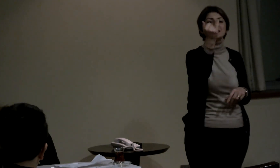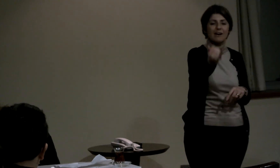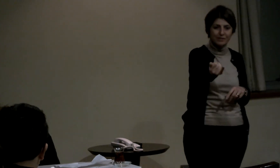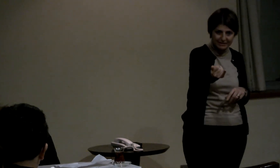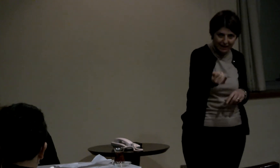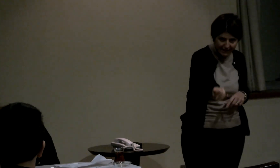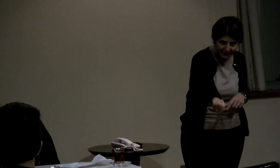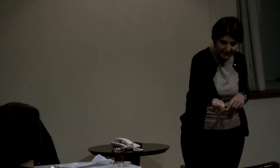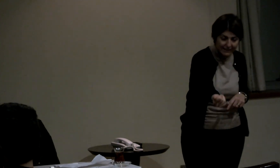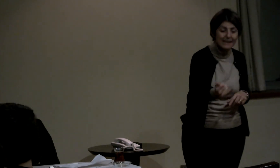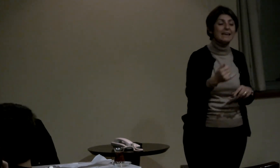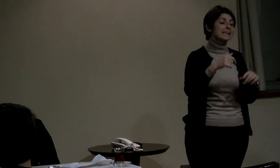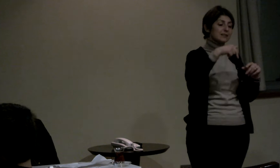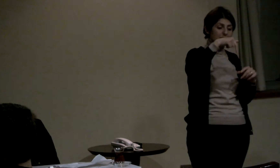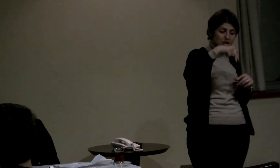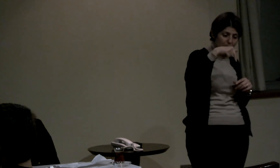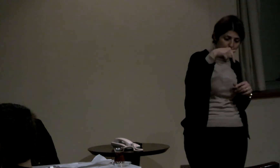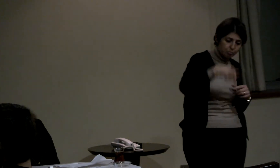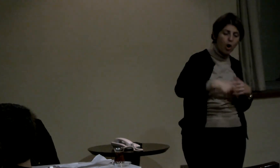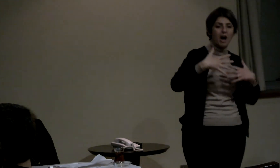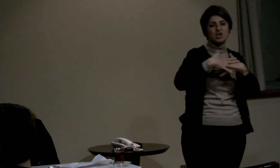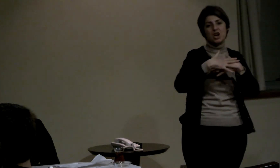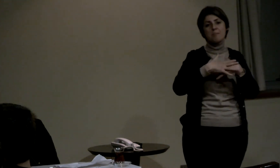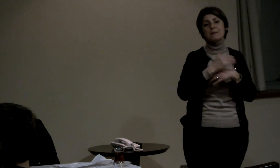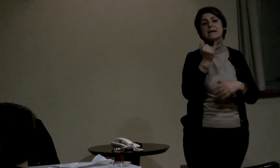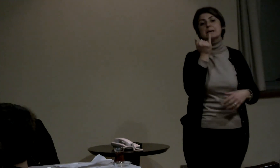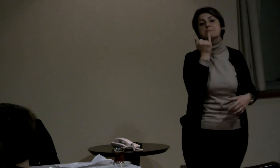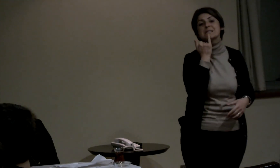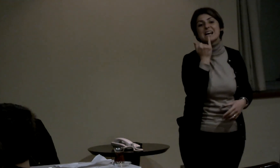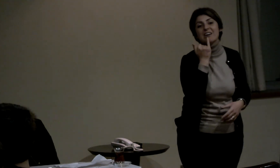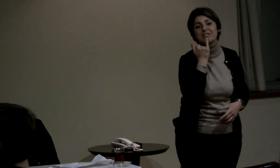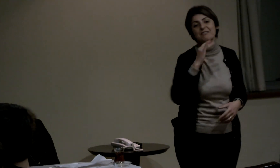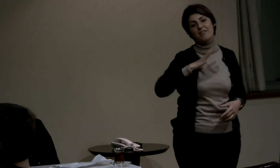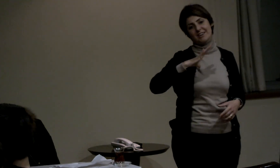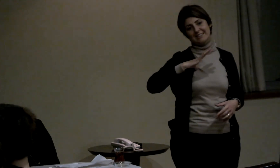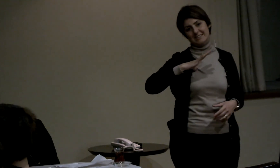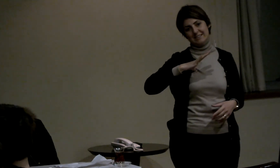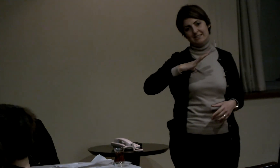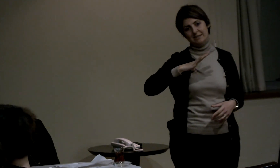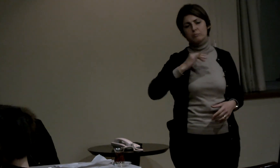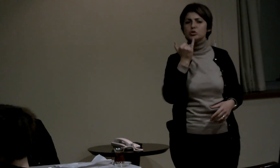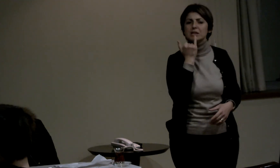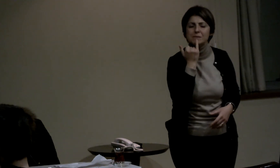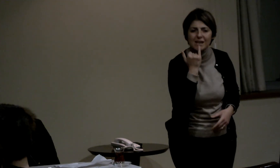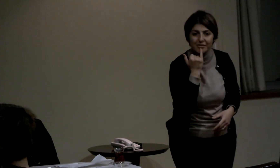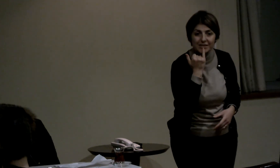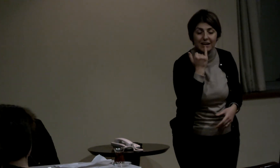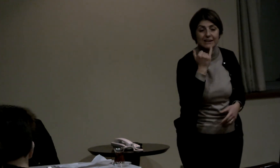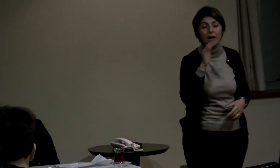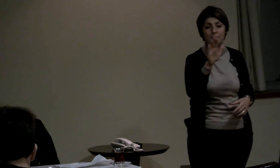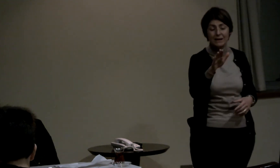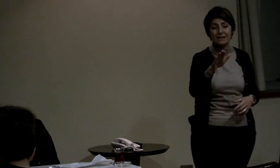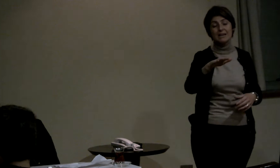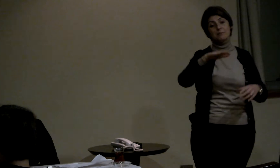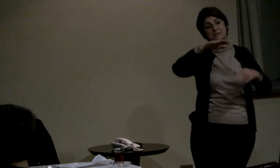misafir de aynı. Ya da işte bu akşam misafirim var dedik. buradaki misafir de aynı. Ama bizim